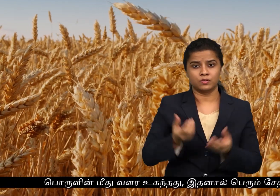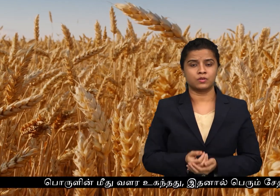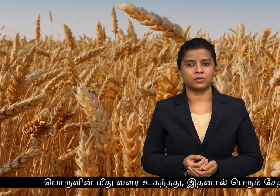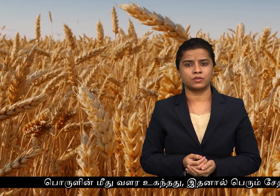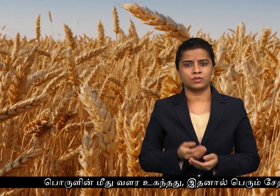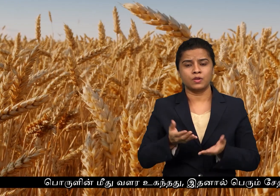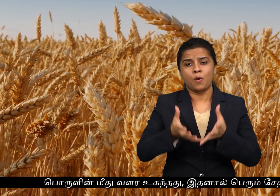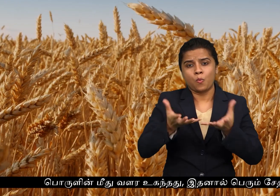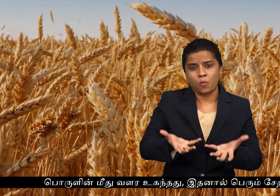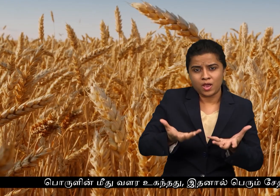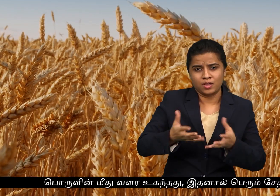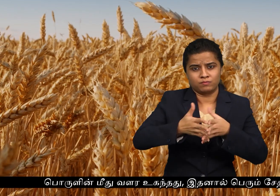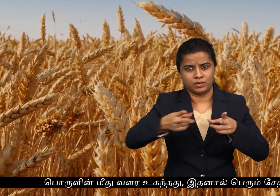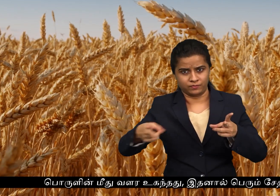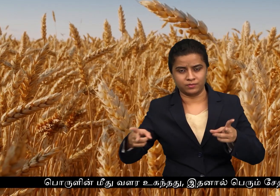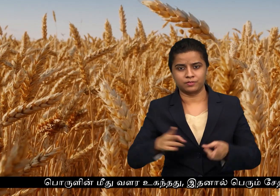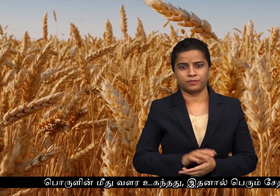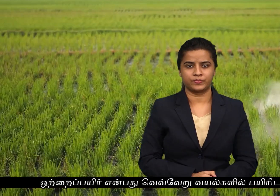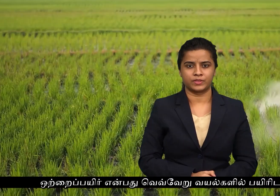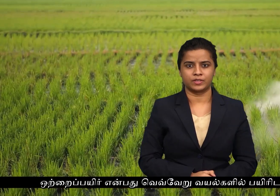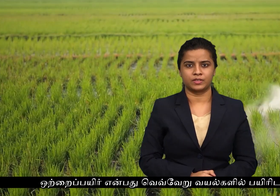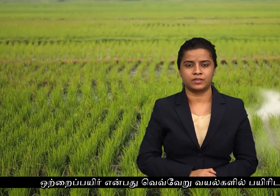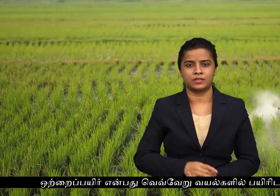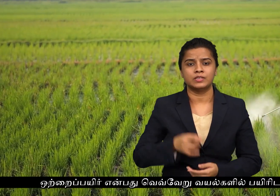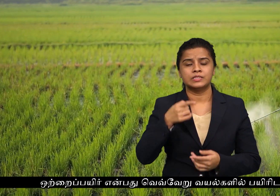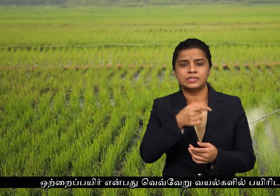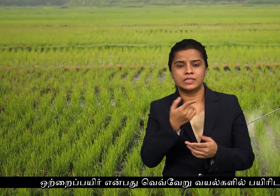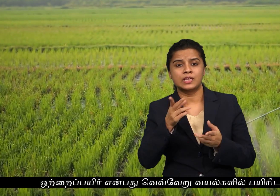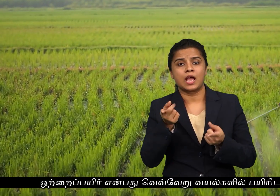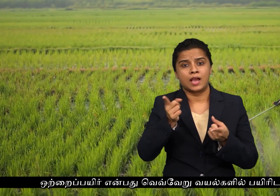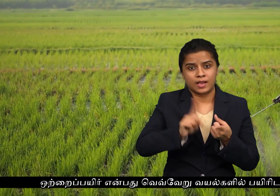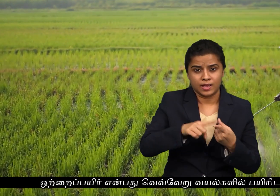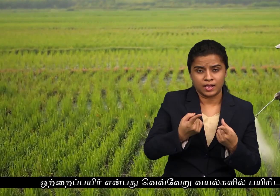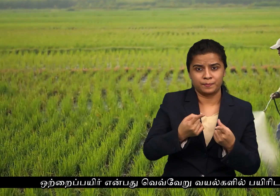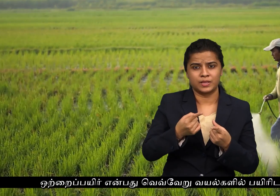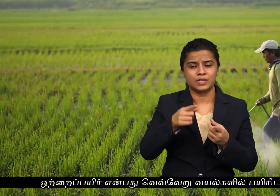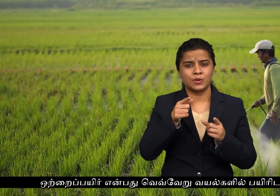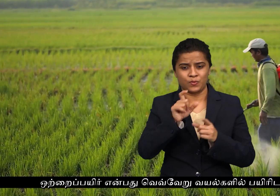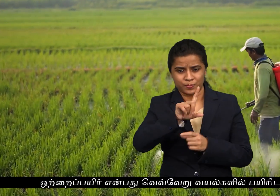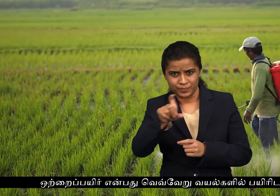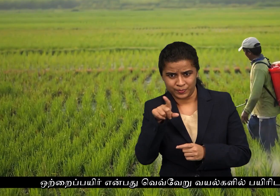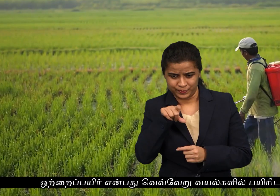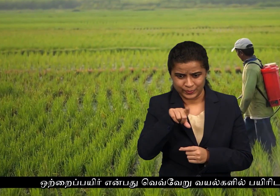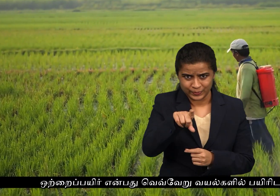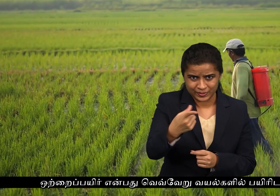உகந்தது. இதனால் ஒற்றை பயிர் என்பது வெவ்வேறு வயல்களில் பயிரிடப்படும் பல்வேறு